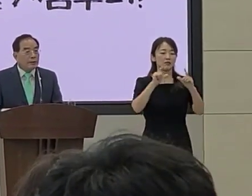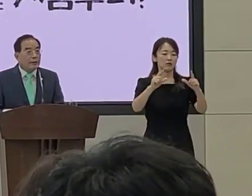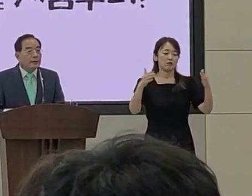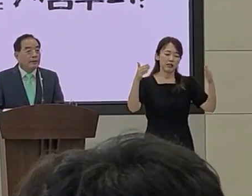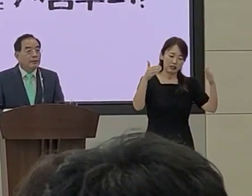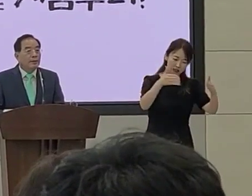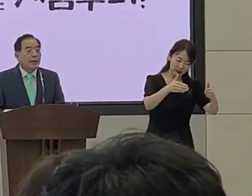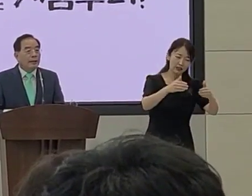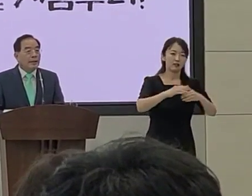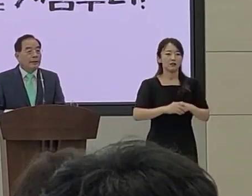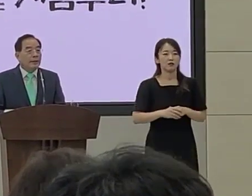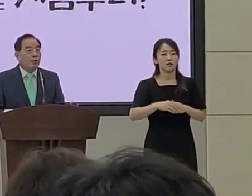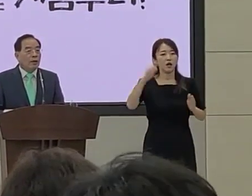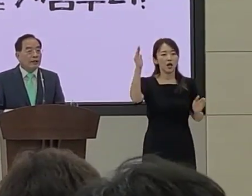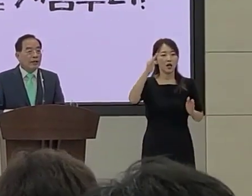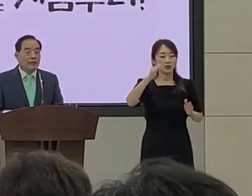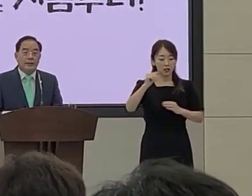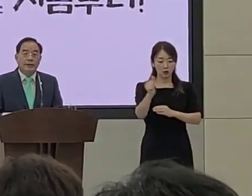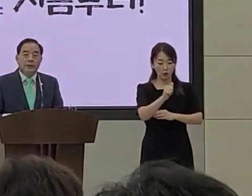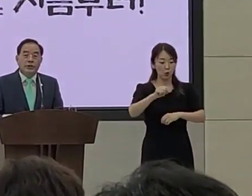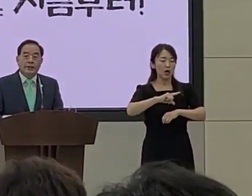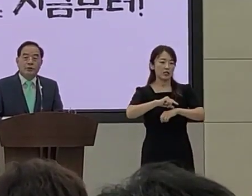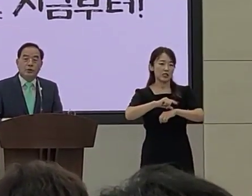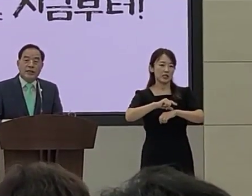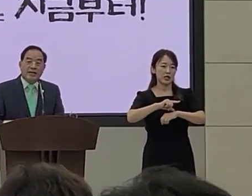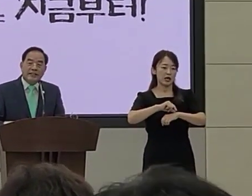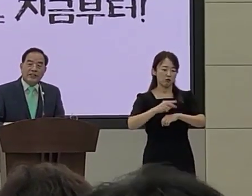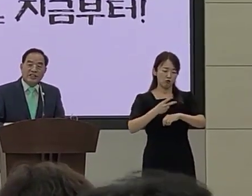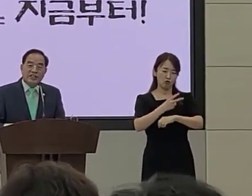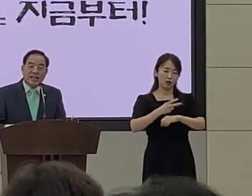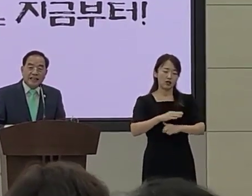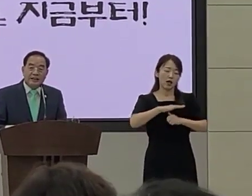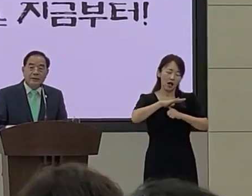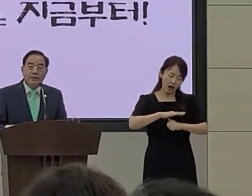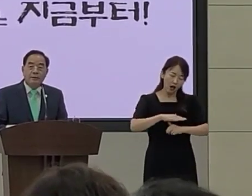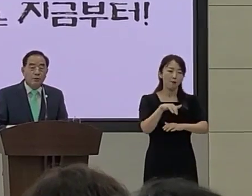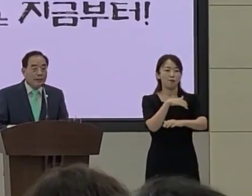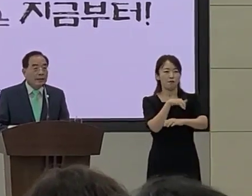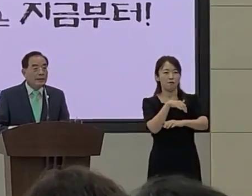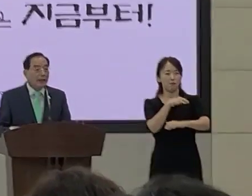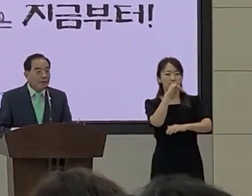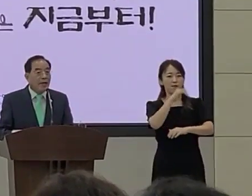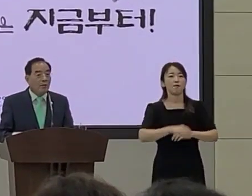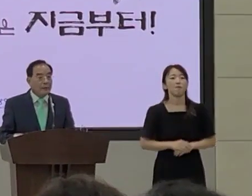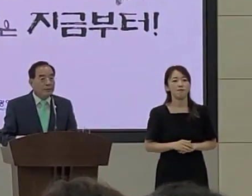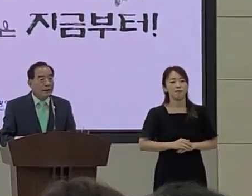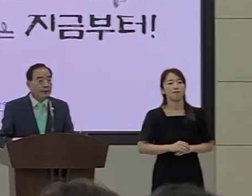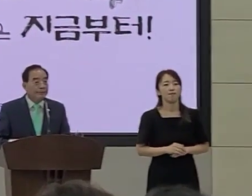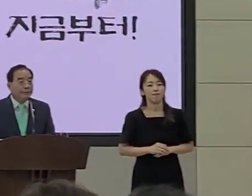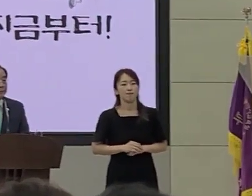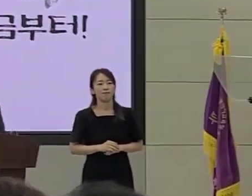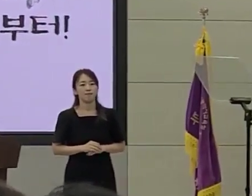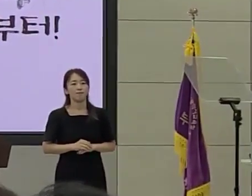특정 지역에 편중되어 있어 학생들이 통학시간을 최대 2시간까지 견뎌내야 하는 불편을